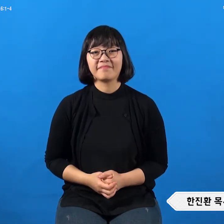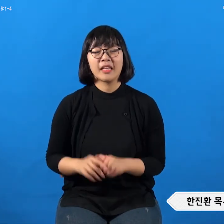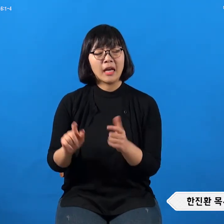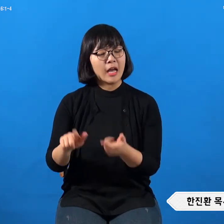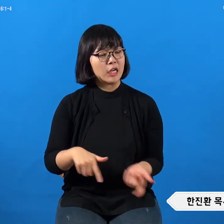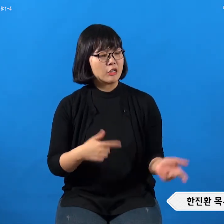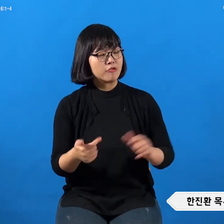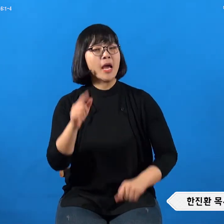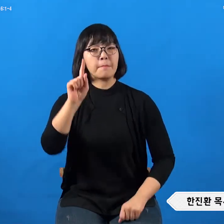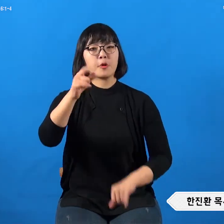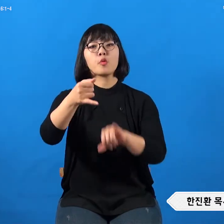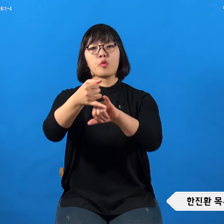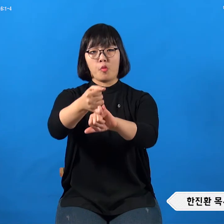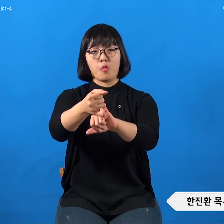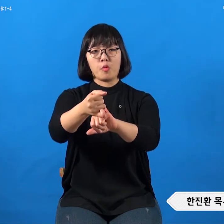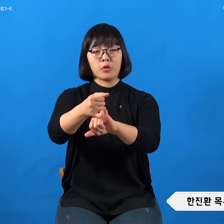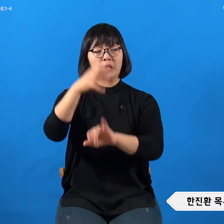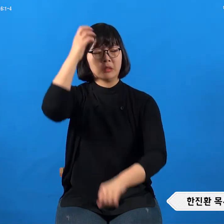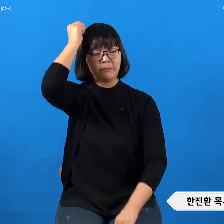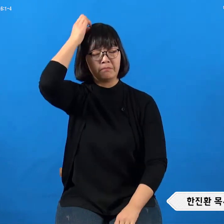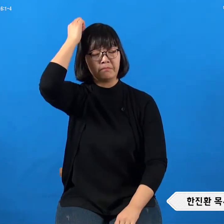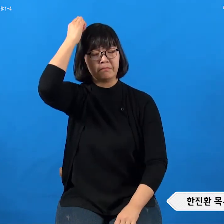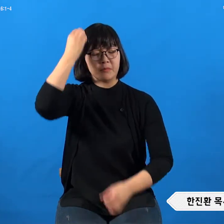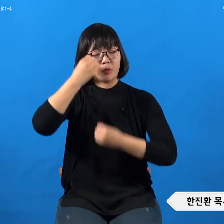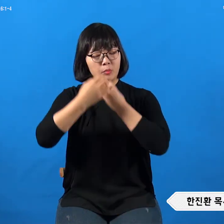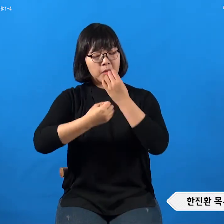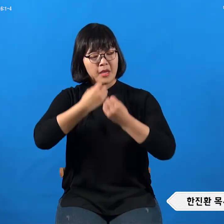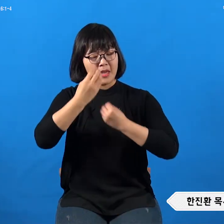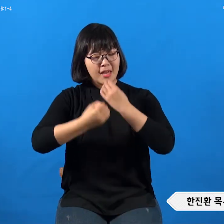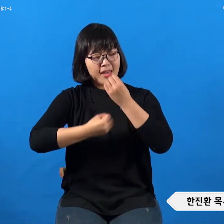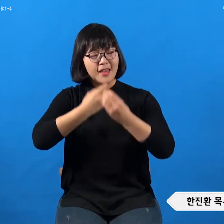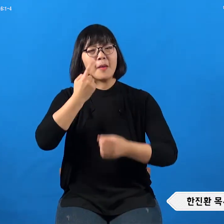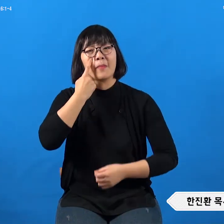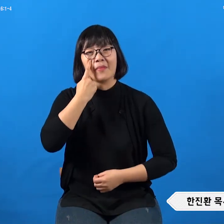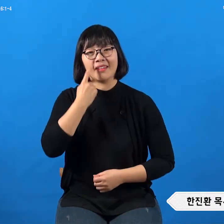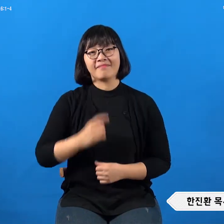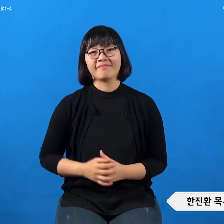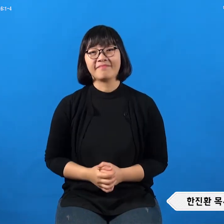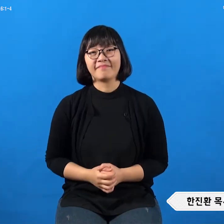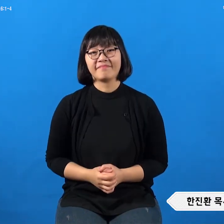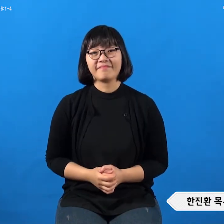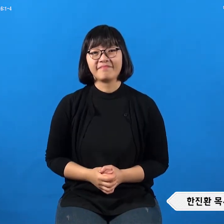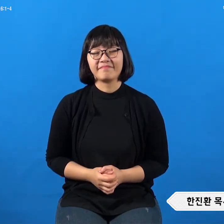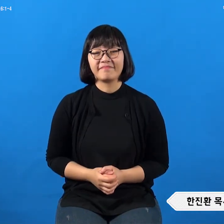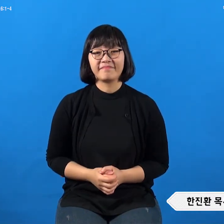하루에 한 번씩은 이것을 고백해야 됩니다. 그럼 성경 전체를 고백하는 것입니다.